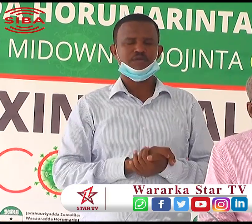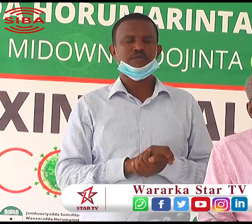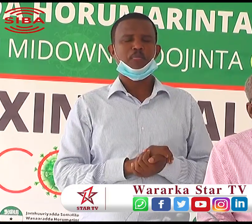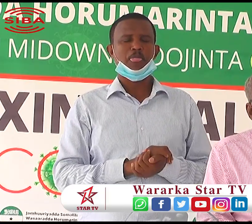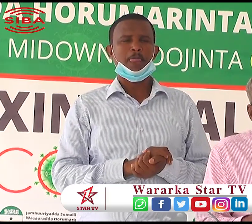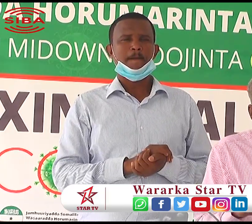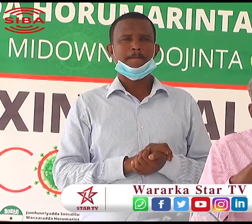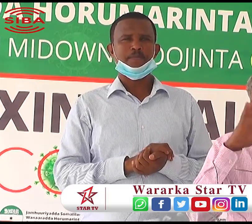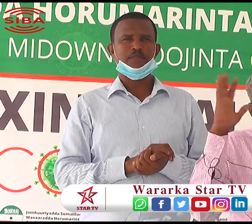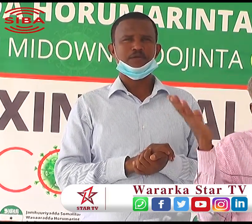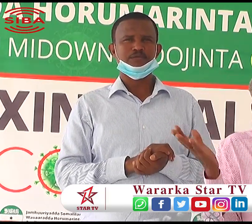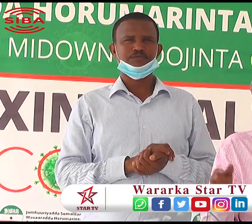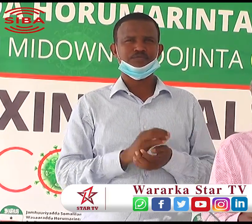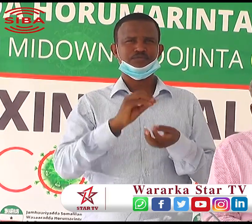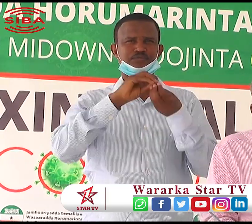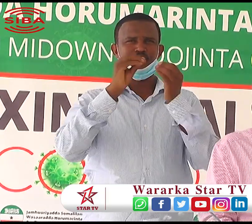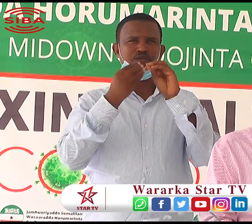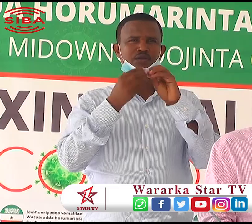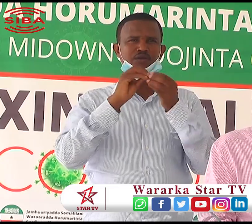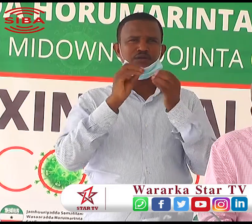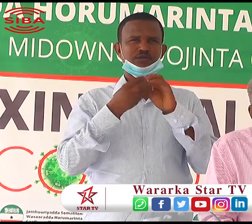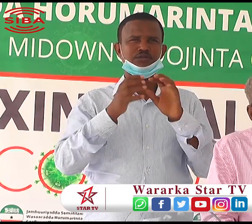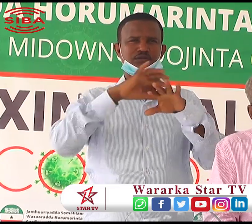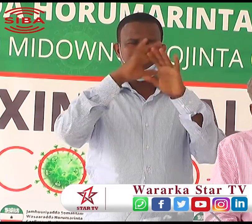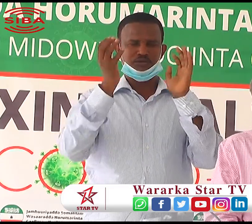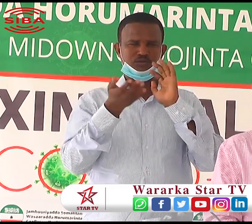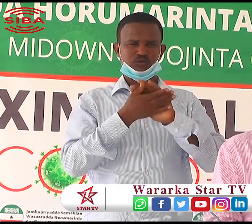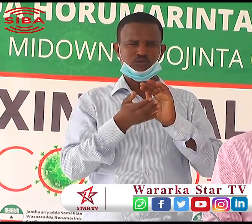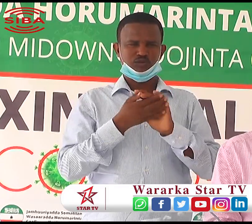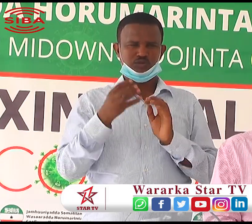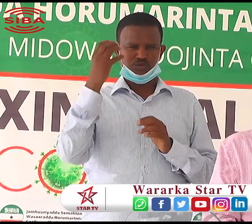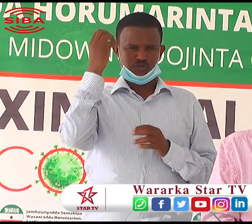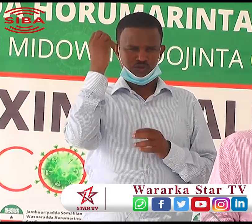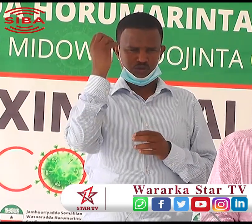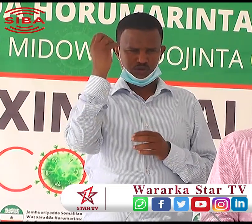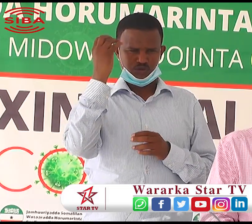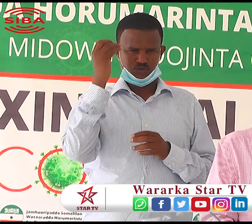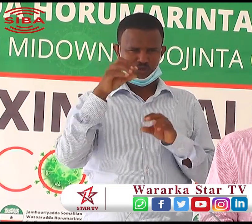tirada guud ee dadka cudurka laga helay intii ay arintani jirtay waa